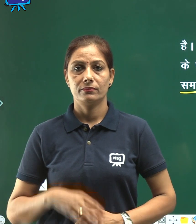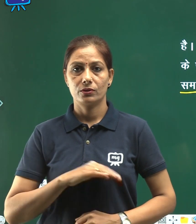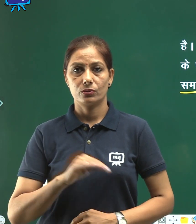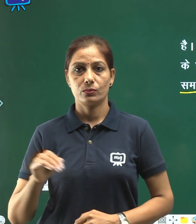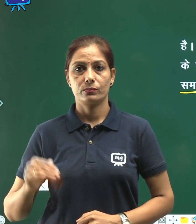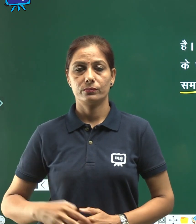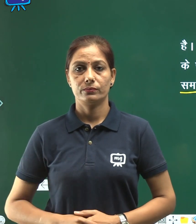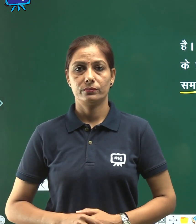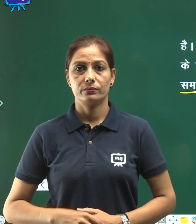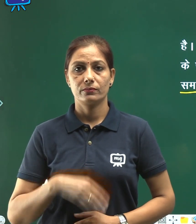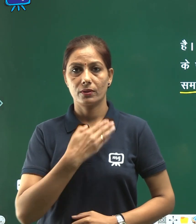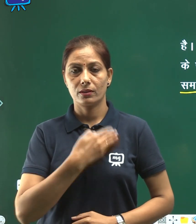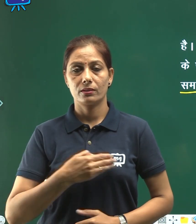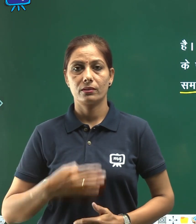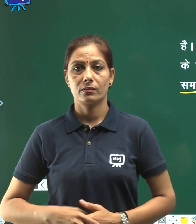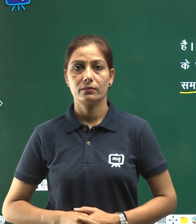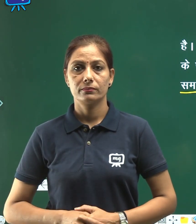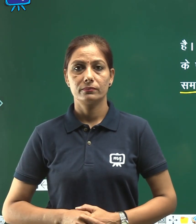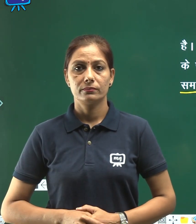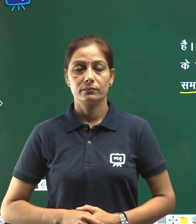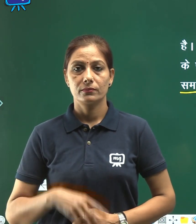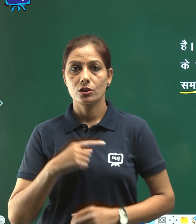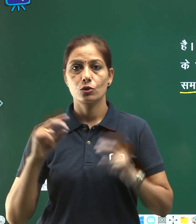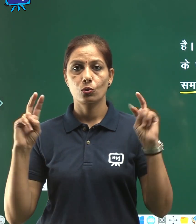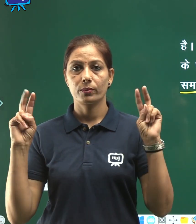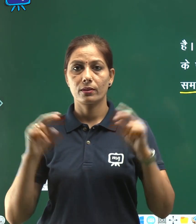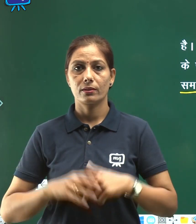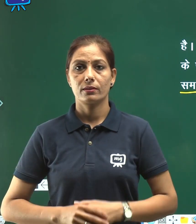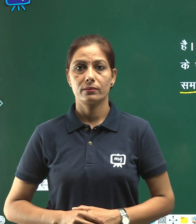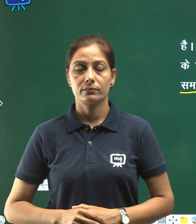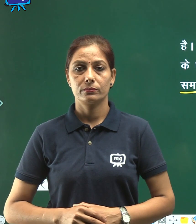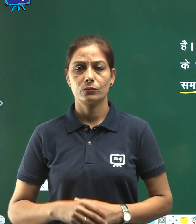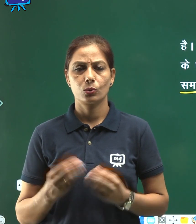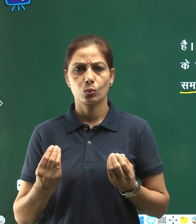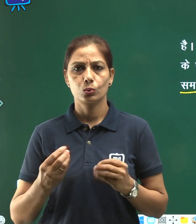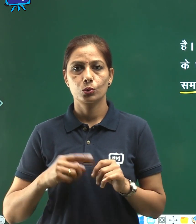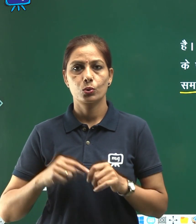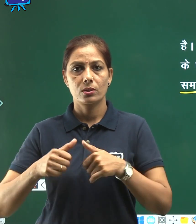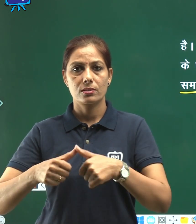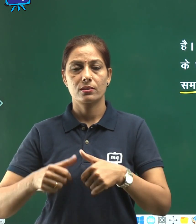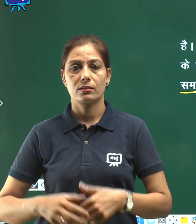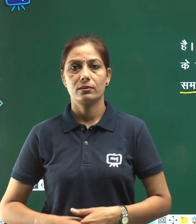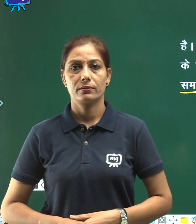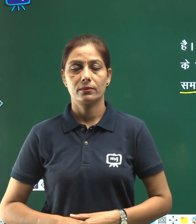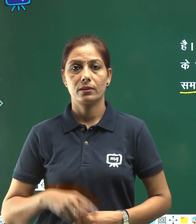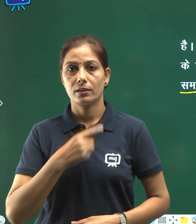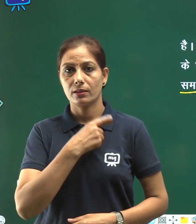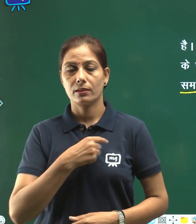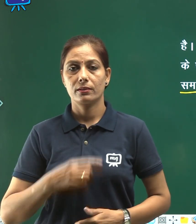बच्चों, ये थे इस अध्याय के कुछ प्रश्नोत्तर।